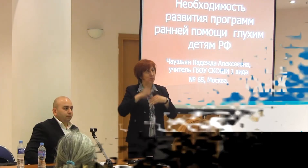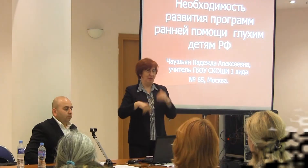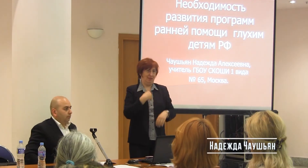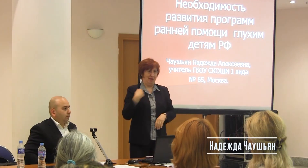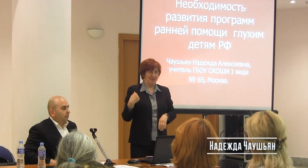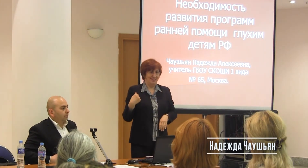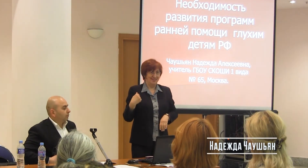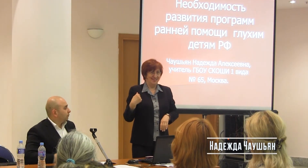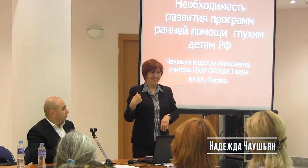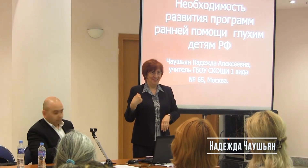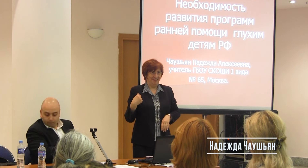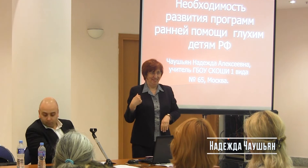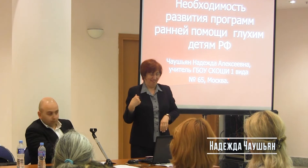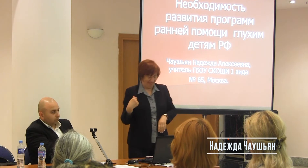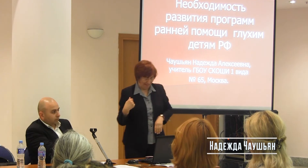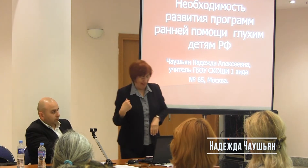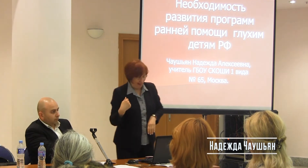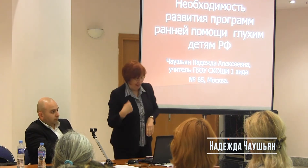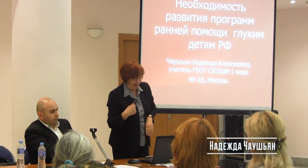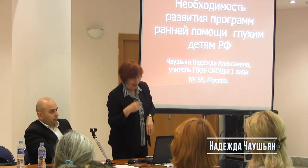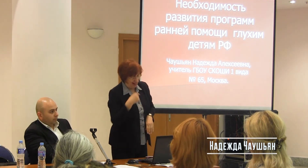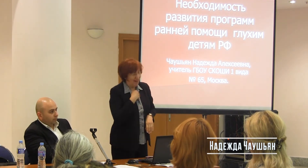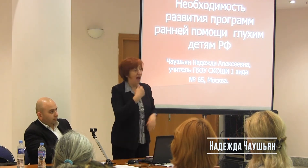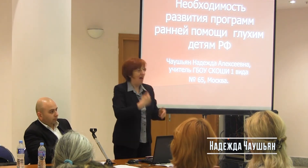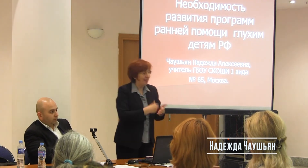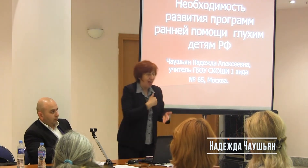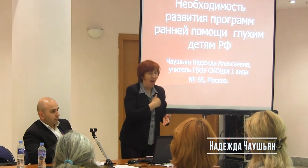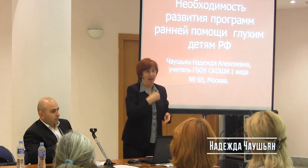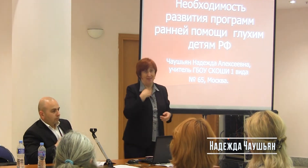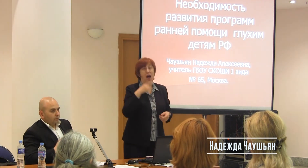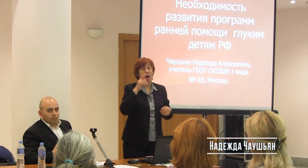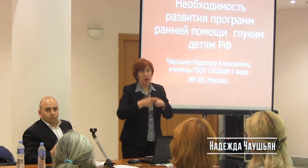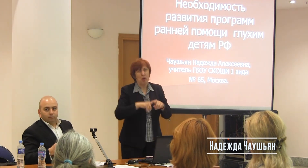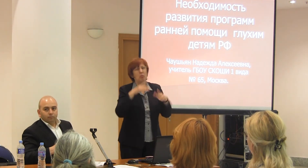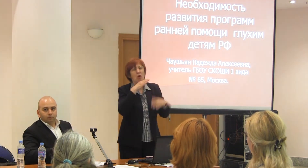Он часто говорил, все для нас, но без нас.